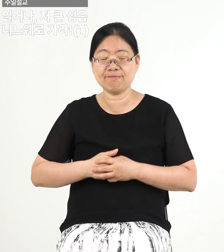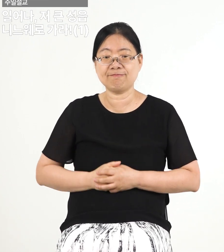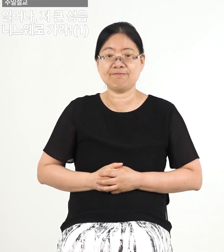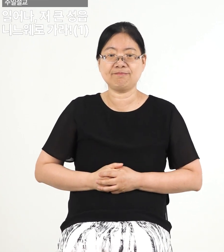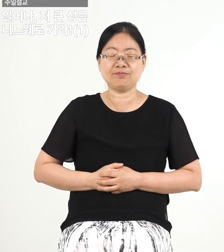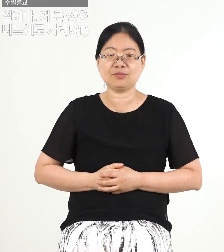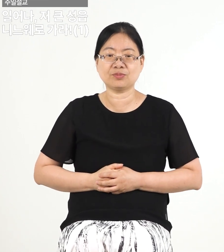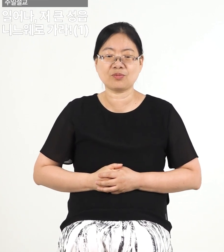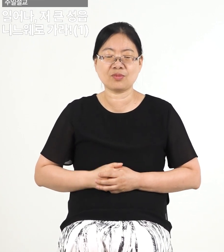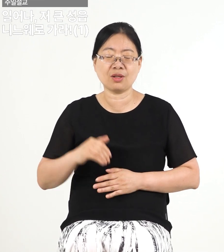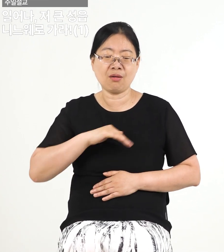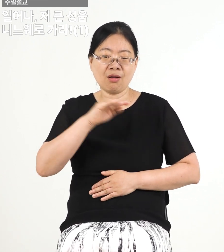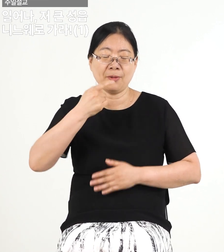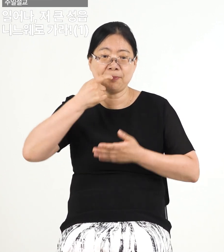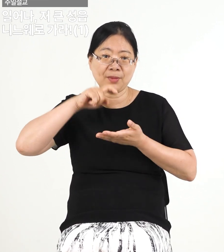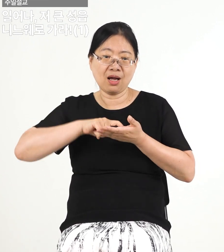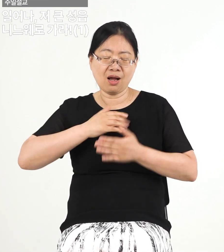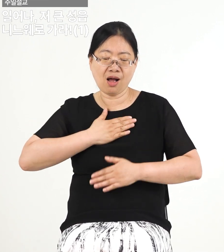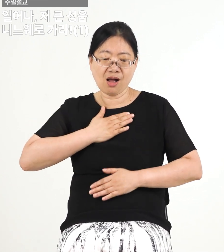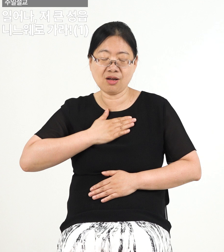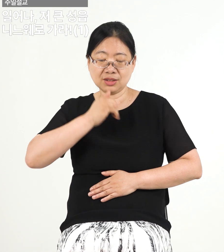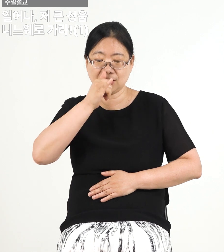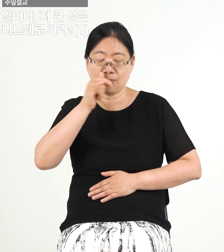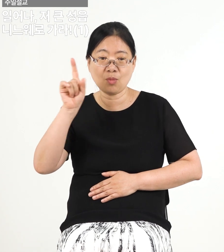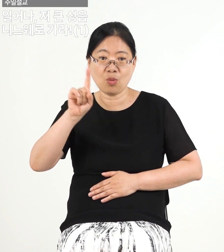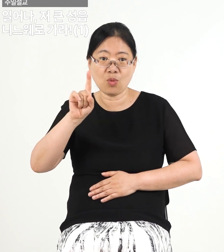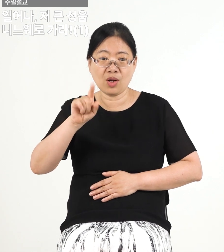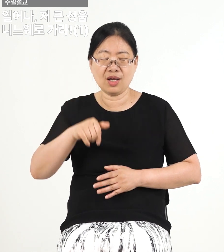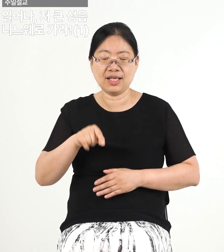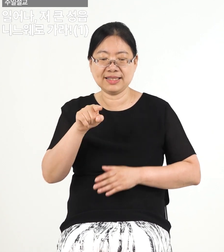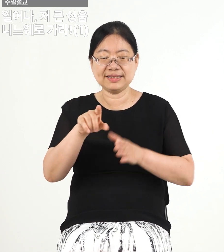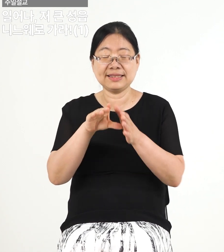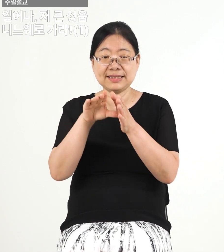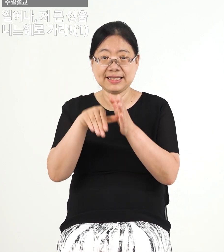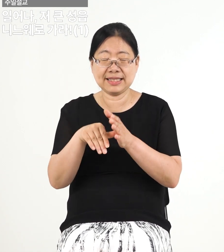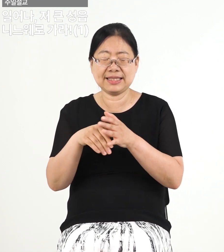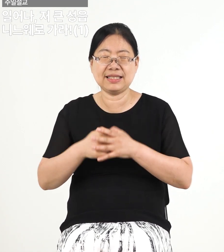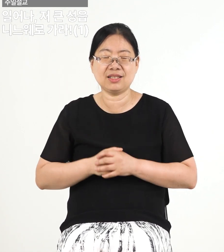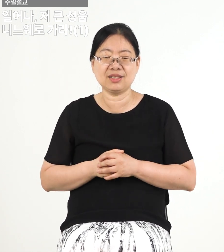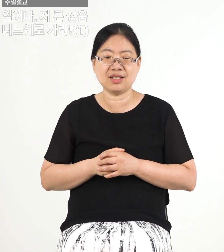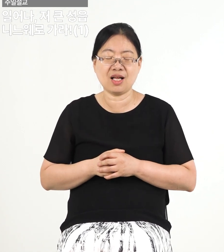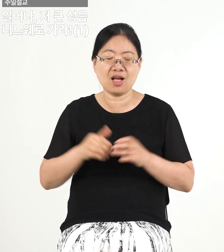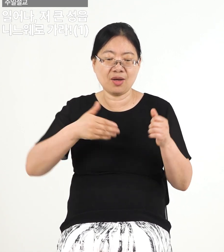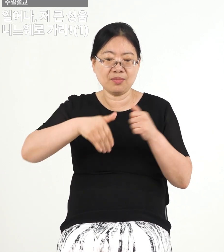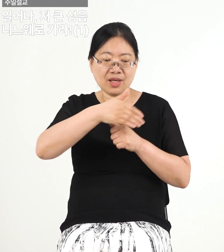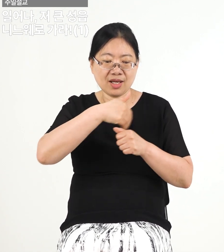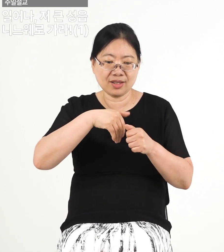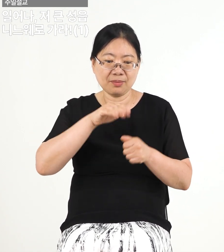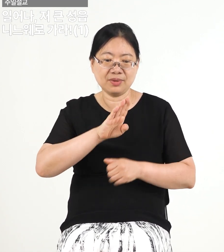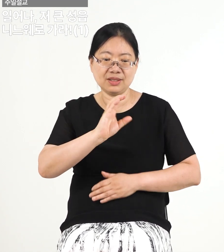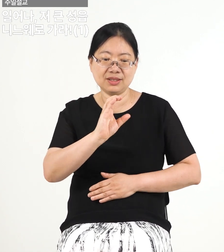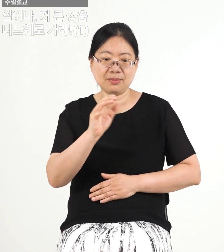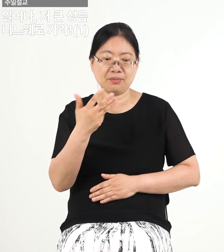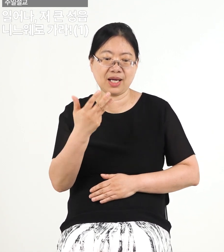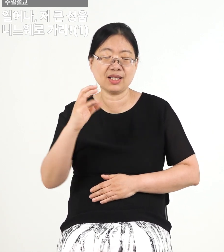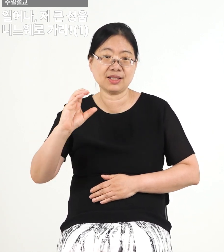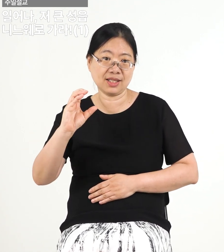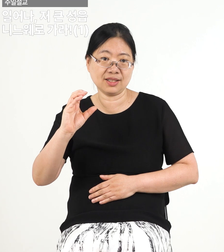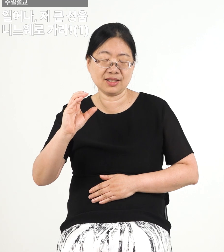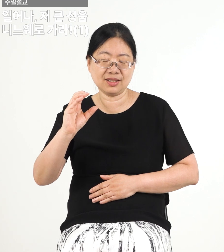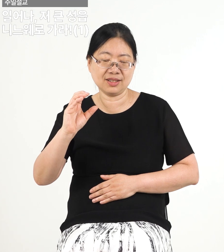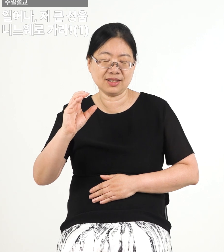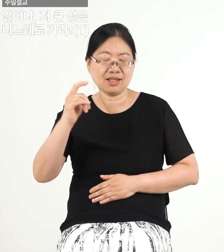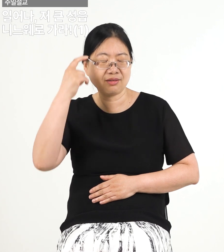우리가 쉽게 알 수 있는 것이 적어도 이 시대가 배경이 BC 8세기경이라고